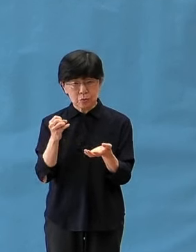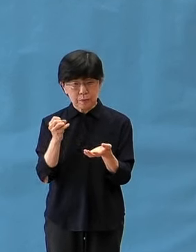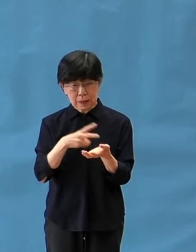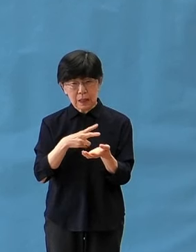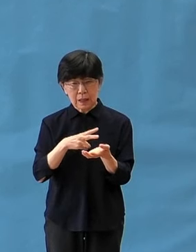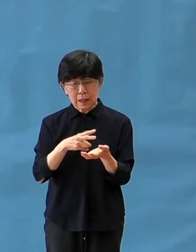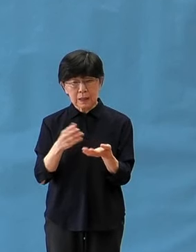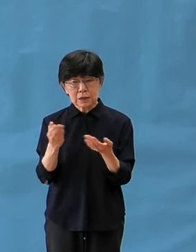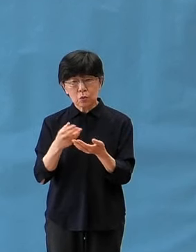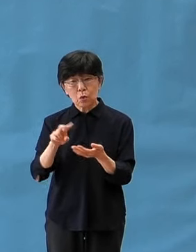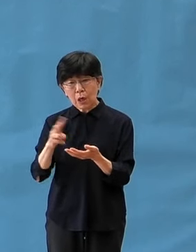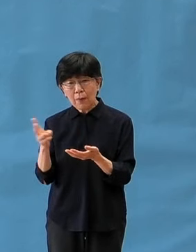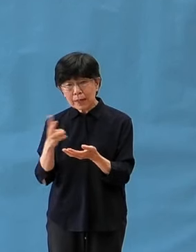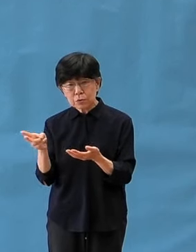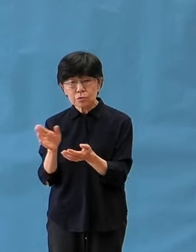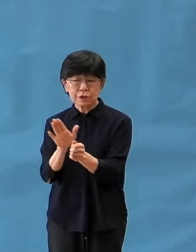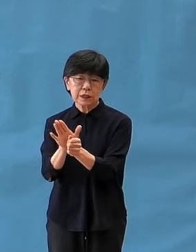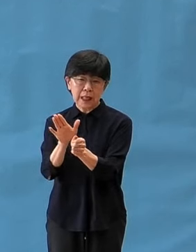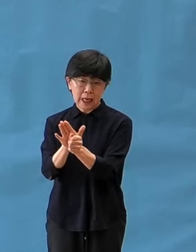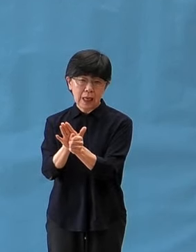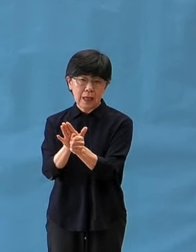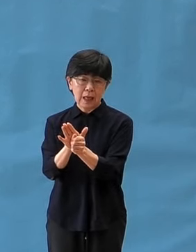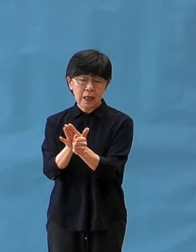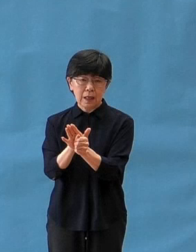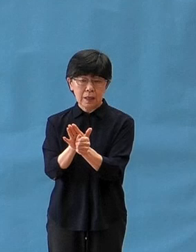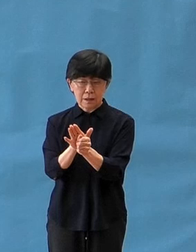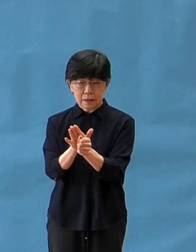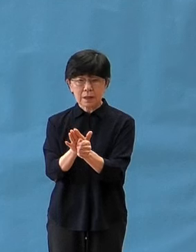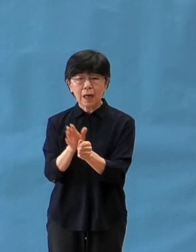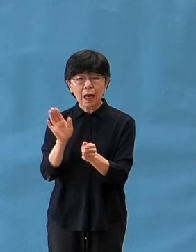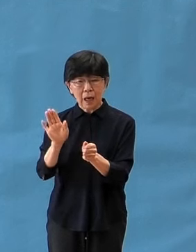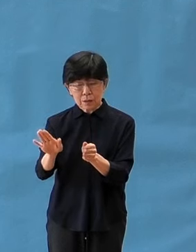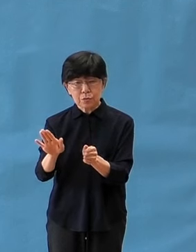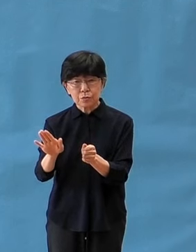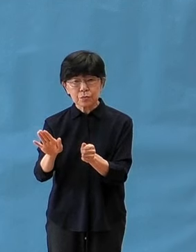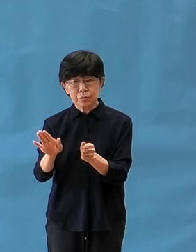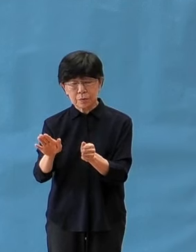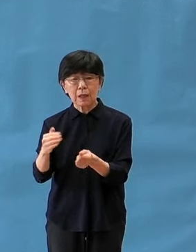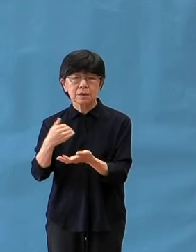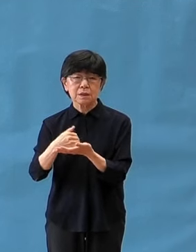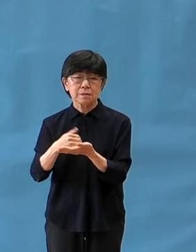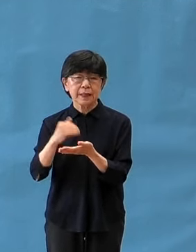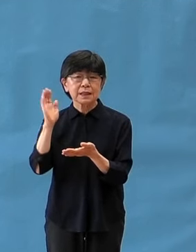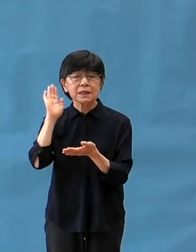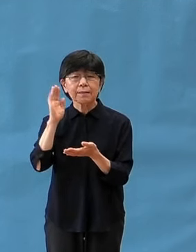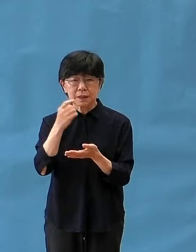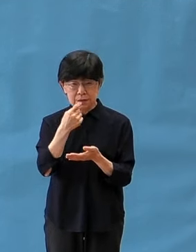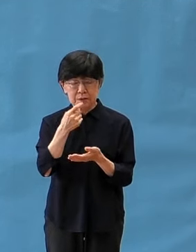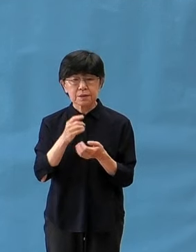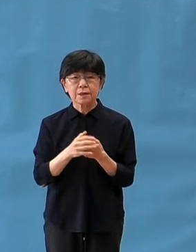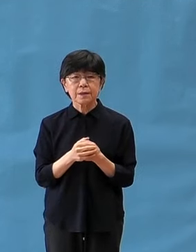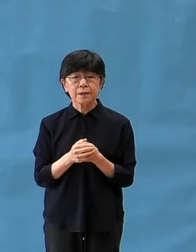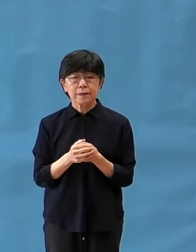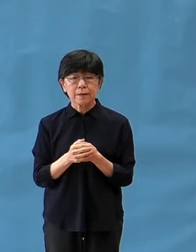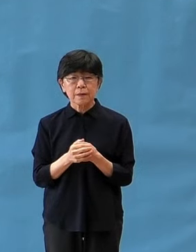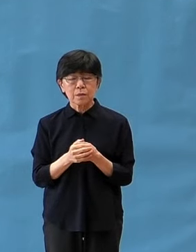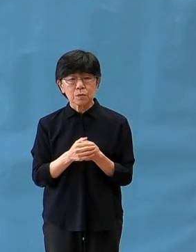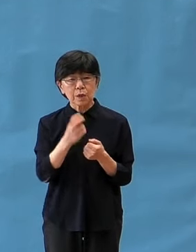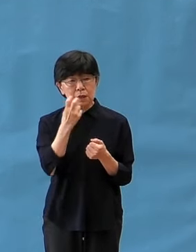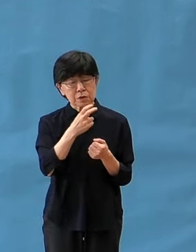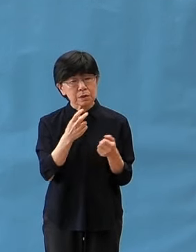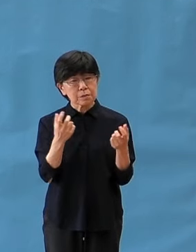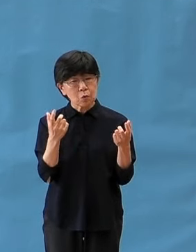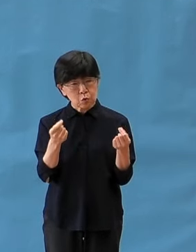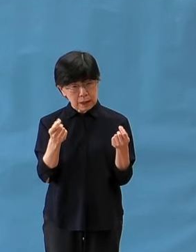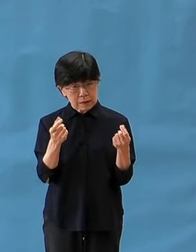転職支援というものをセットで実施していくということについては伺っておりますけれども、あのおそらくこれ安木氏も同様だと思います